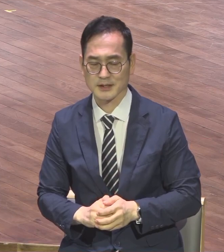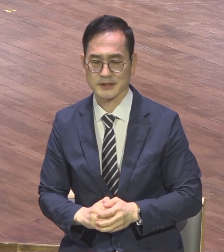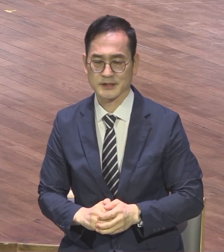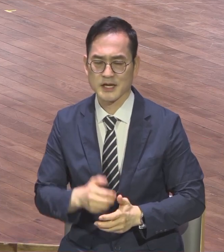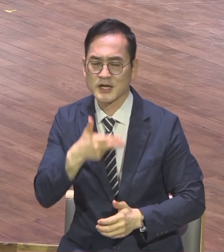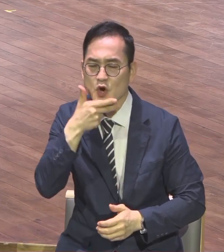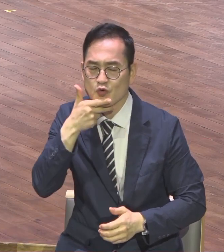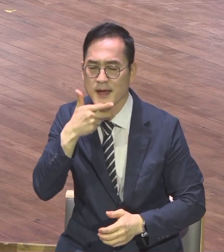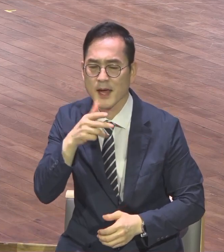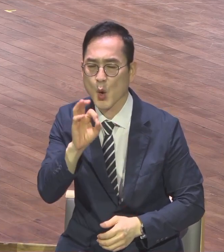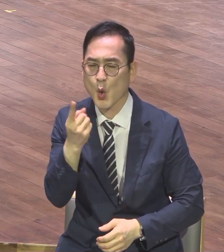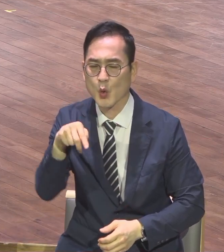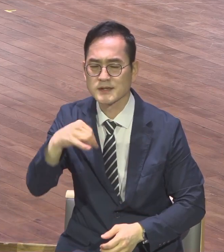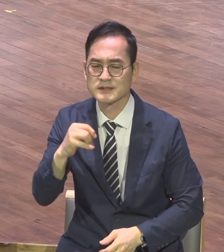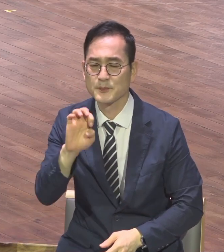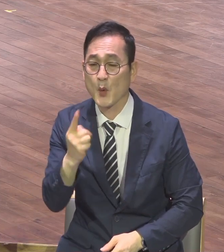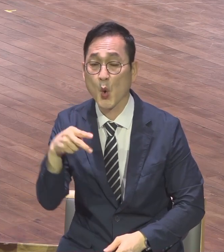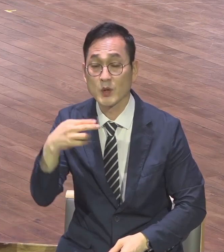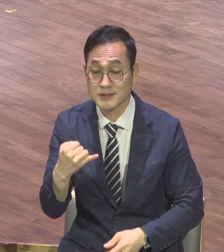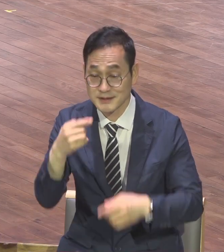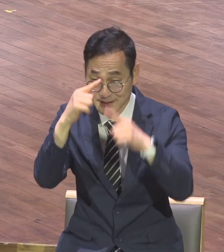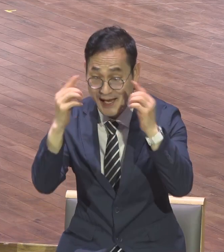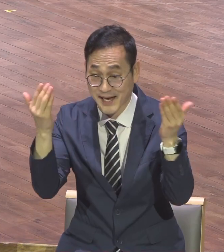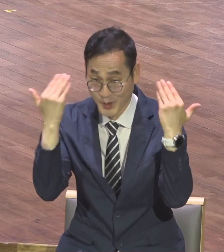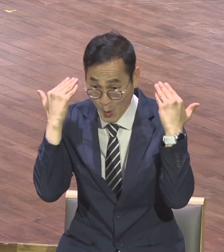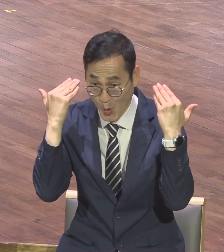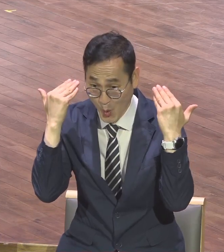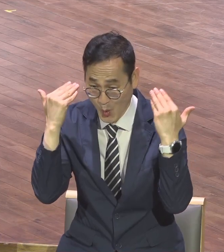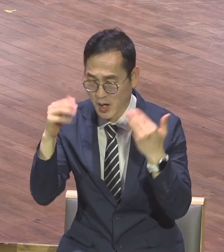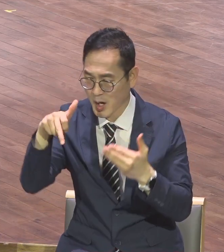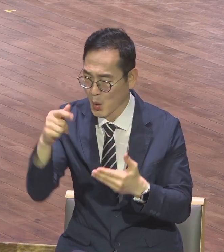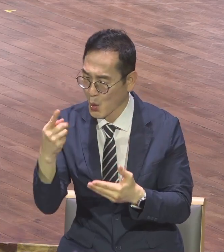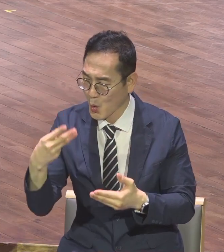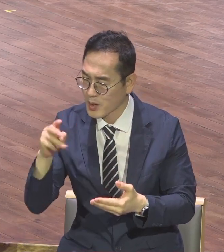옥스퍼드 대학교의 데이비드 콜만이라는 교수가